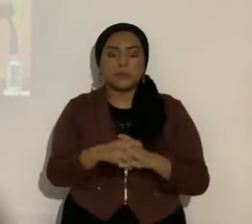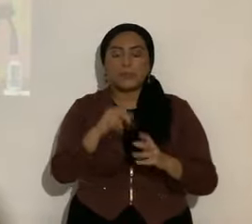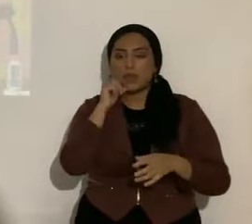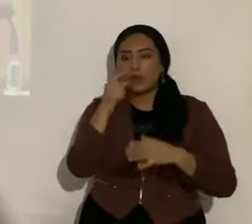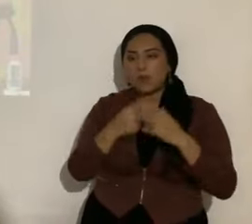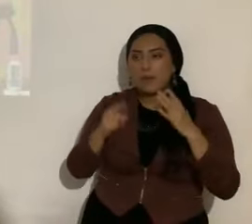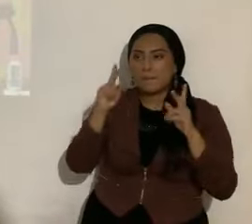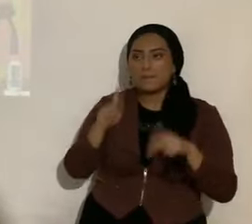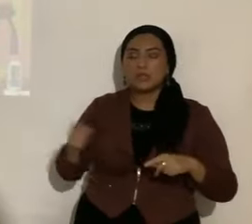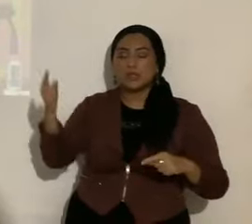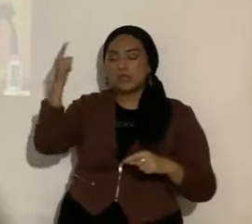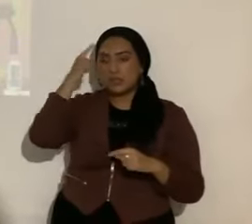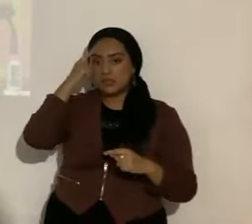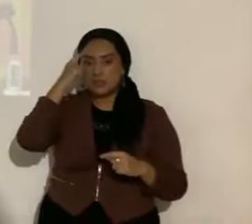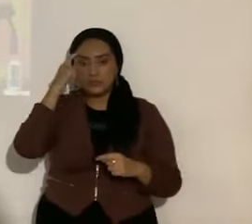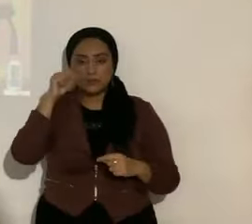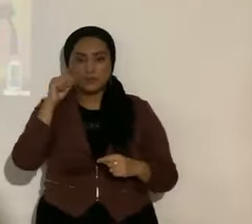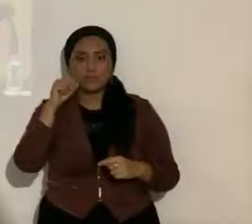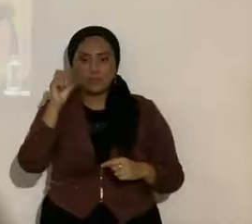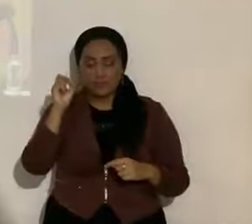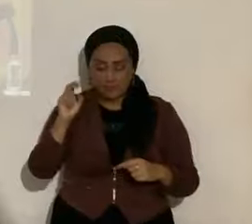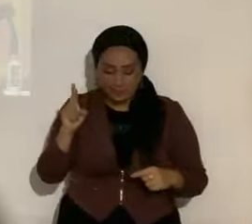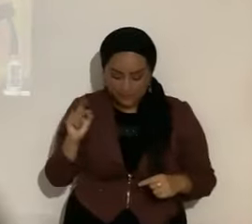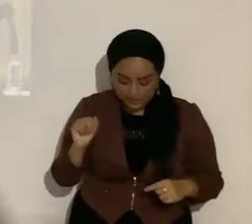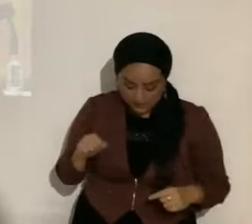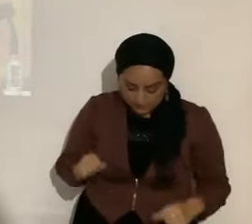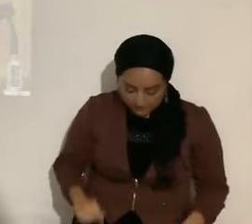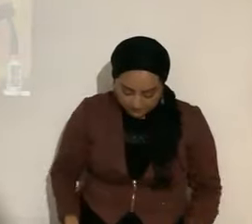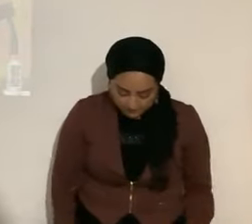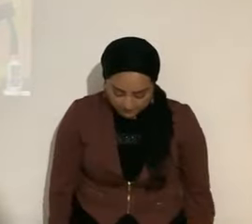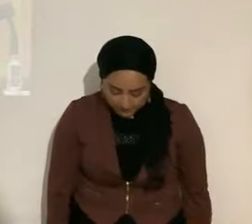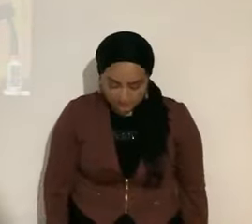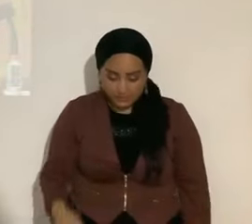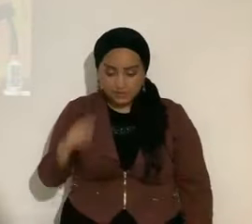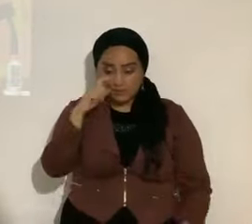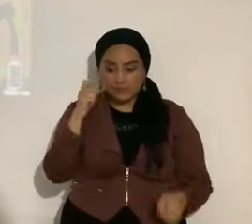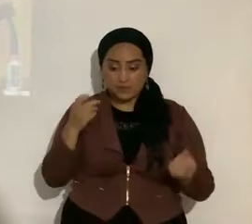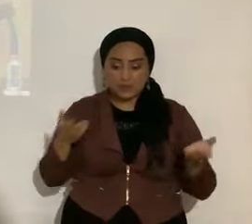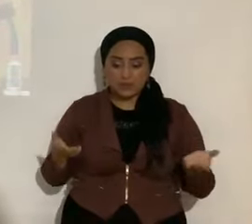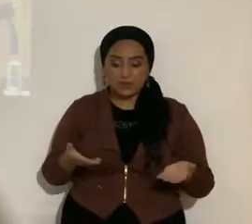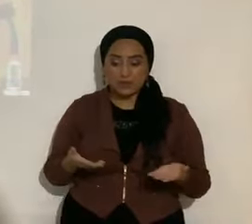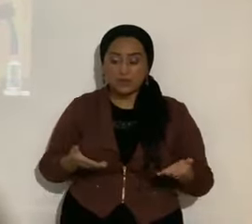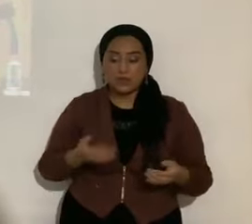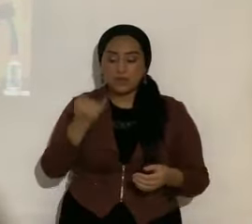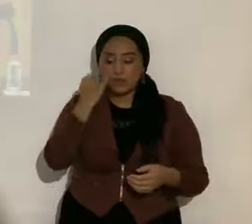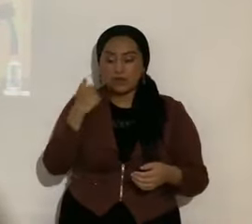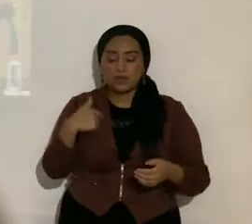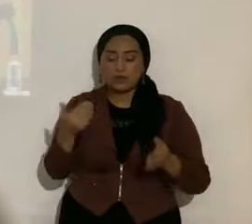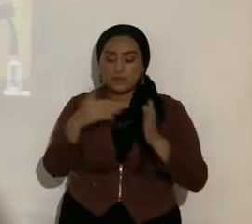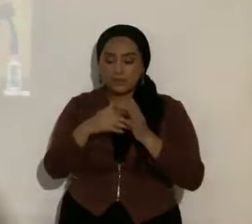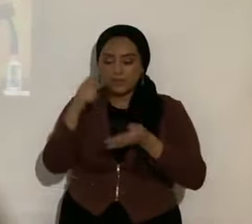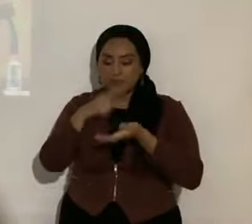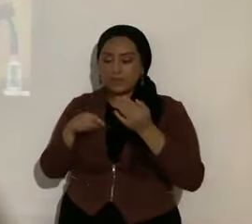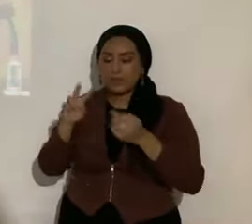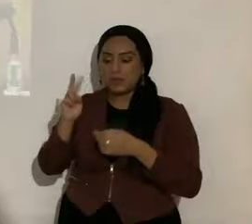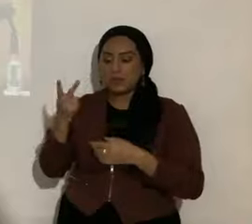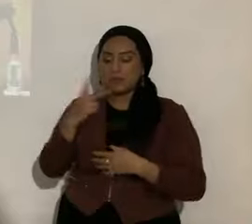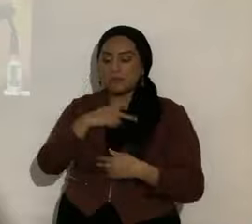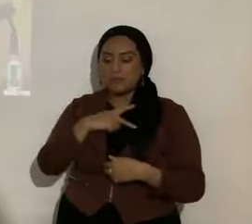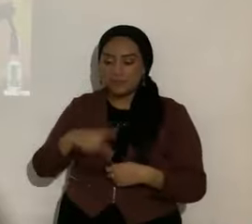la persona? ¿De acuerdo? ¿Sí? Porque aquí, inclusive, si vamos otra vez a Segunda de